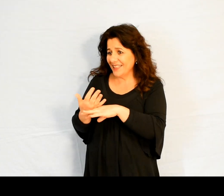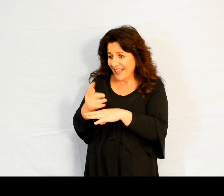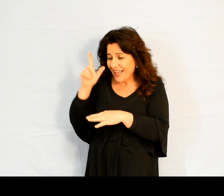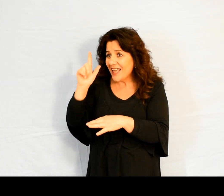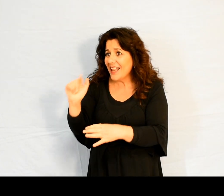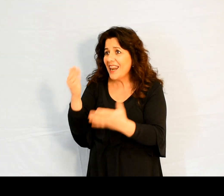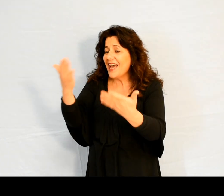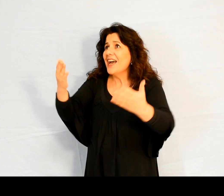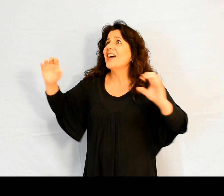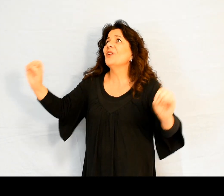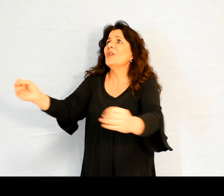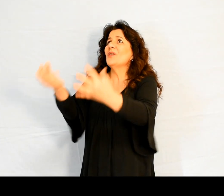toi.